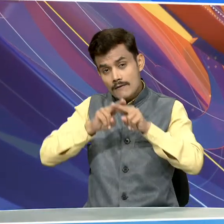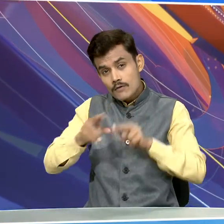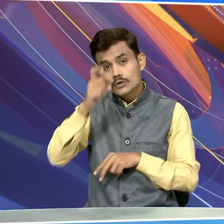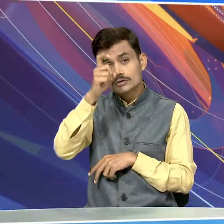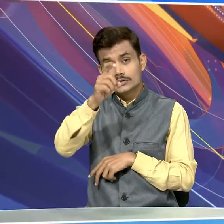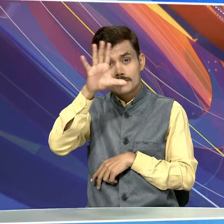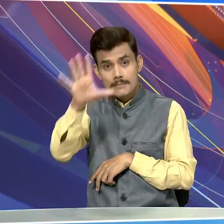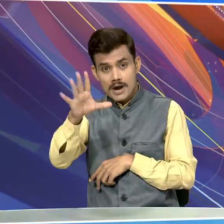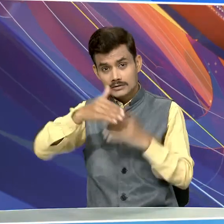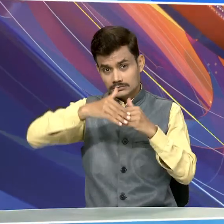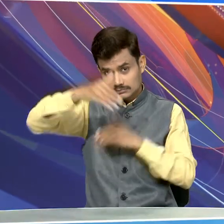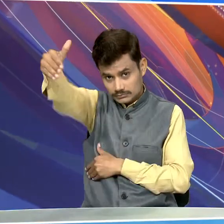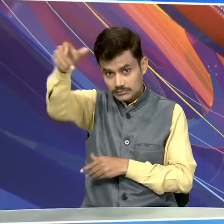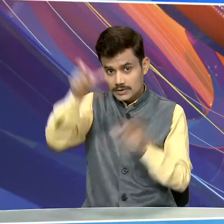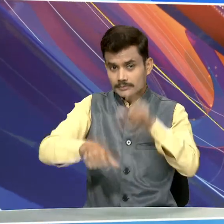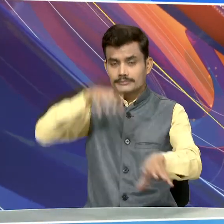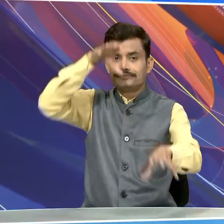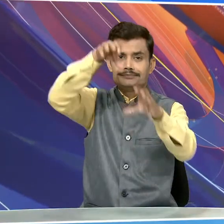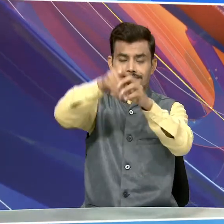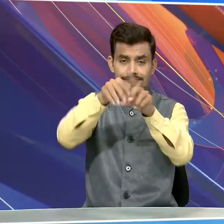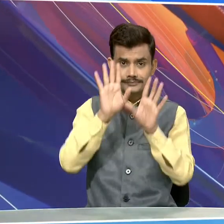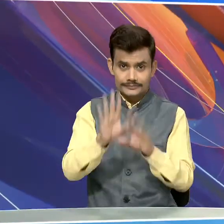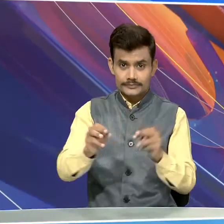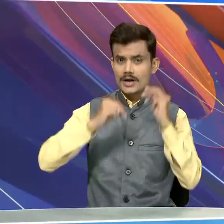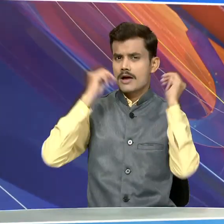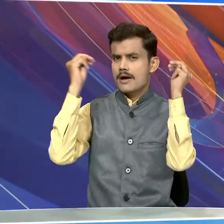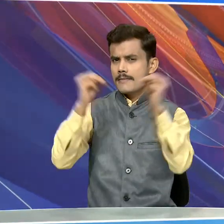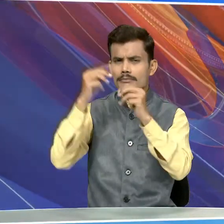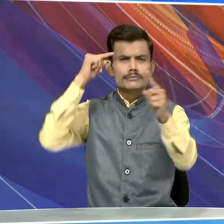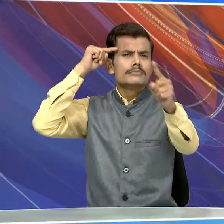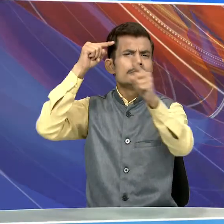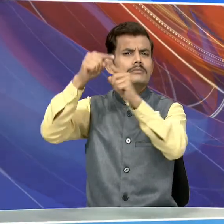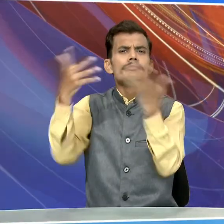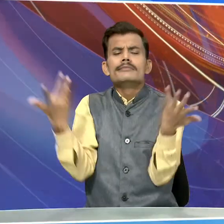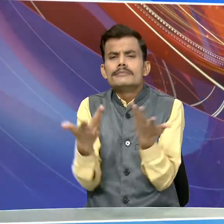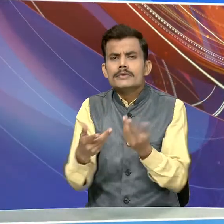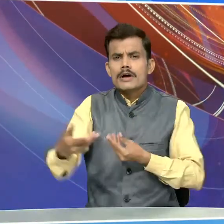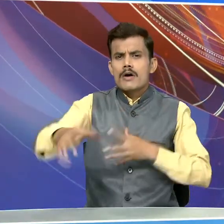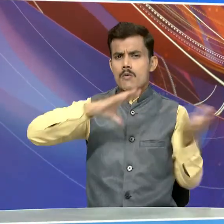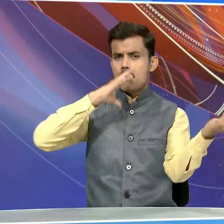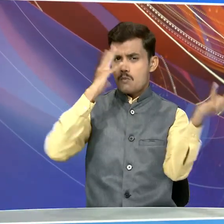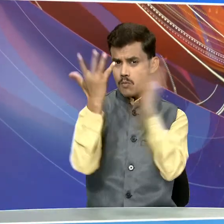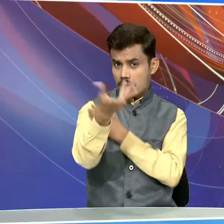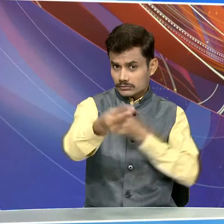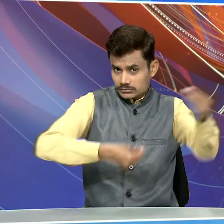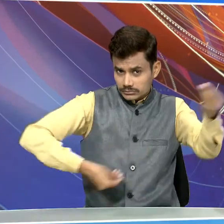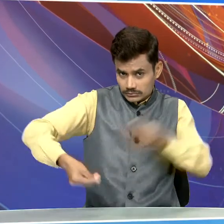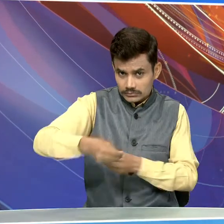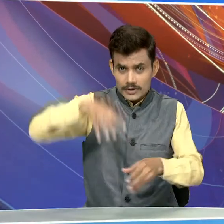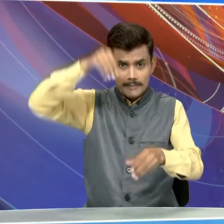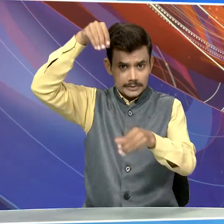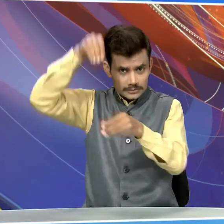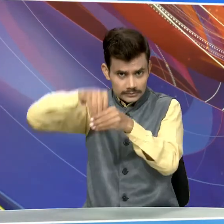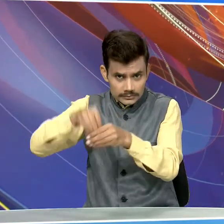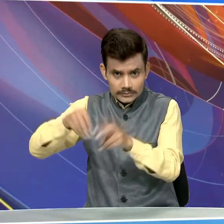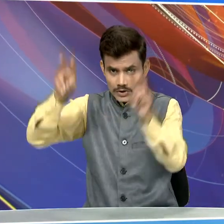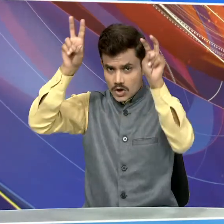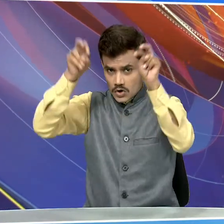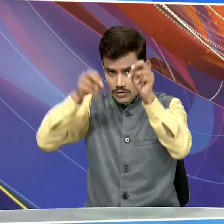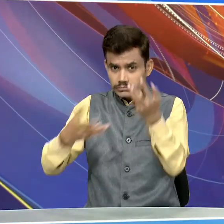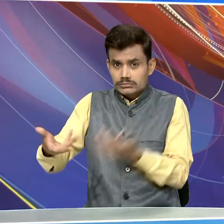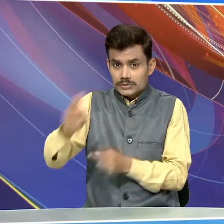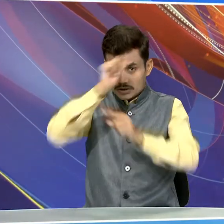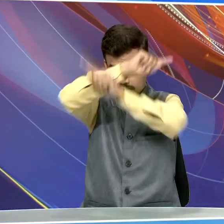के 75 से अधिक प्रतिनिधि भाग लेंगे। बैठक का प्रमुख उद्देश्य वैश्विक व्यापार और निवेश से संबंधित मुद्दों